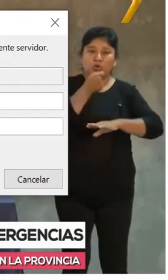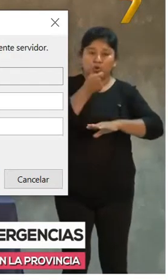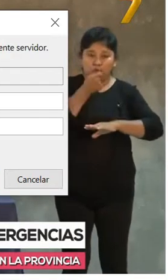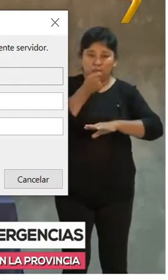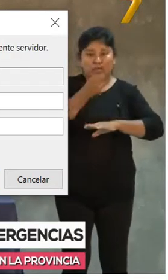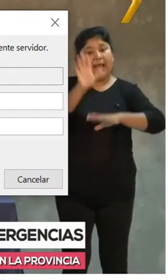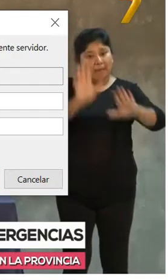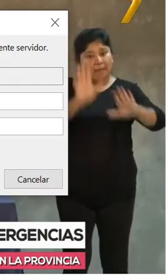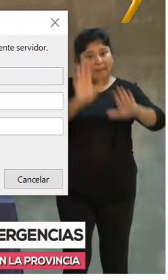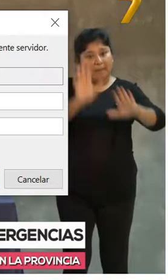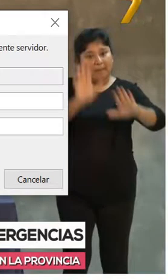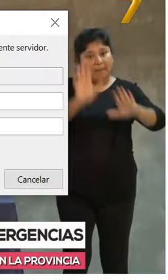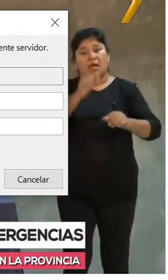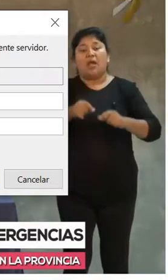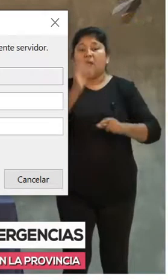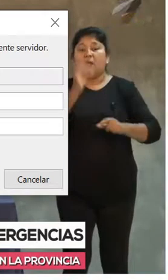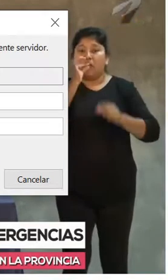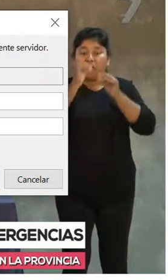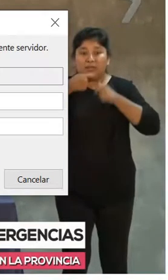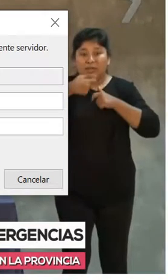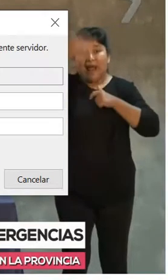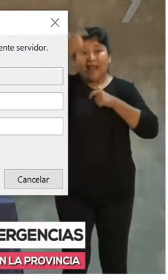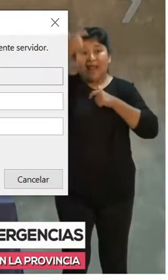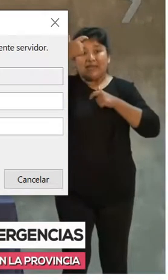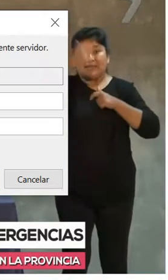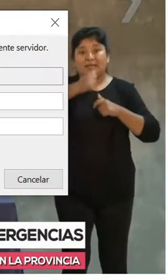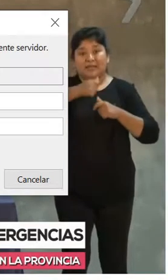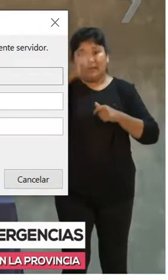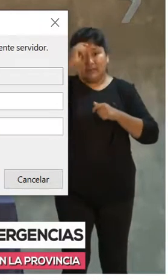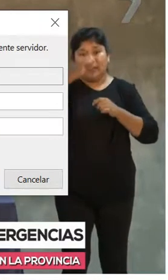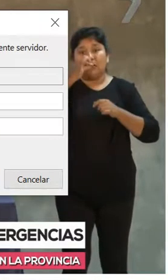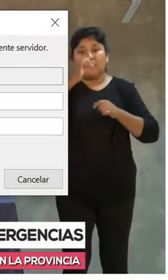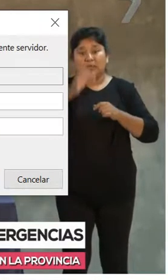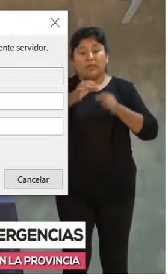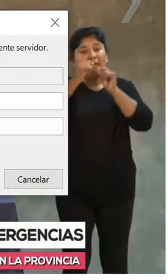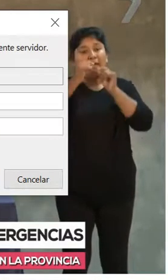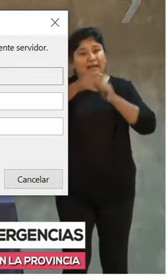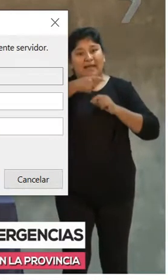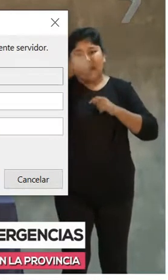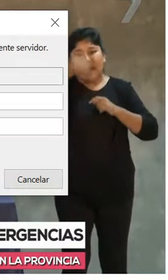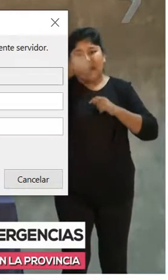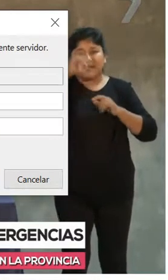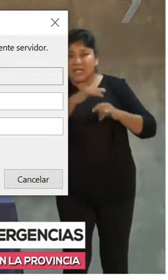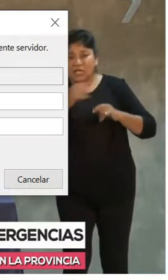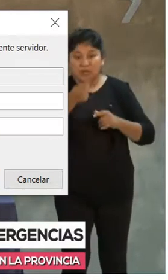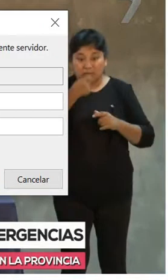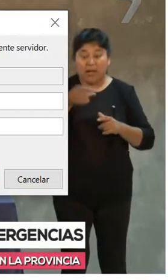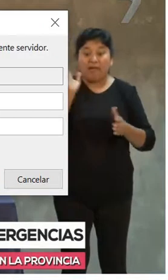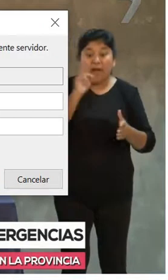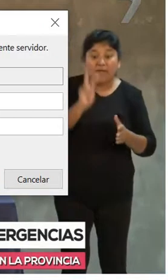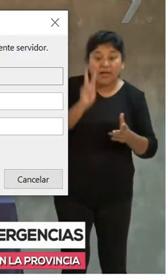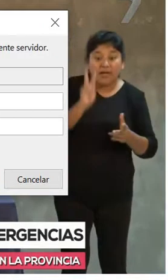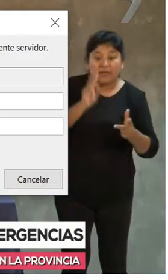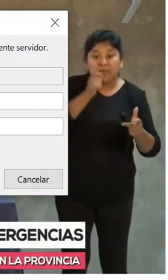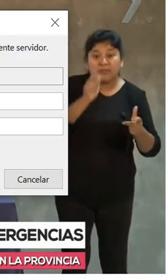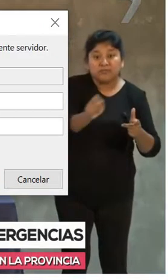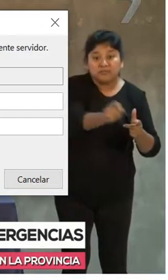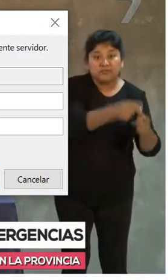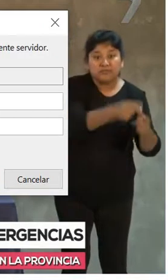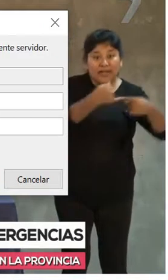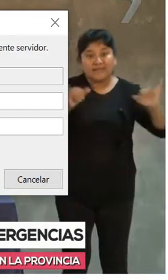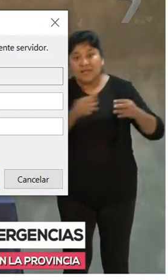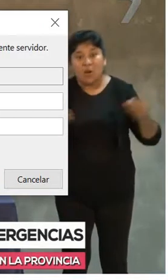público conocimiento, las fronteras se encuentran cerradas y aguardamos las resoluciones que se puedan llegar a tomar desde